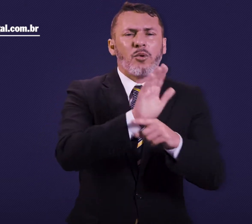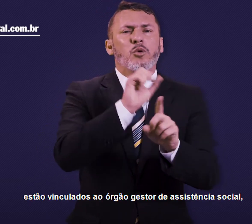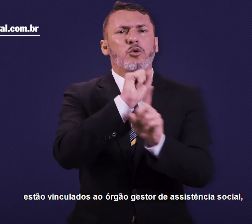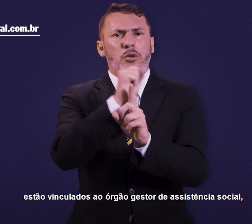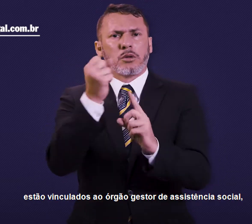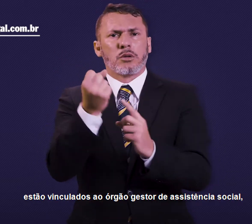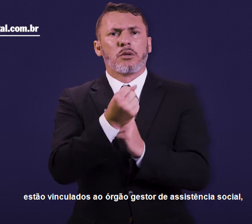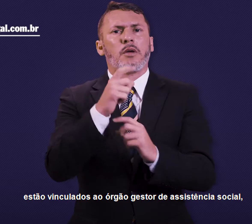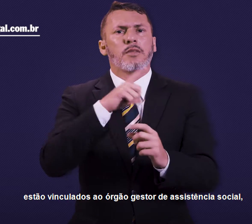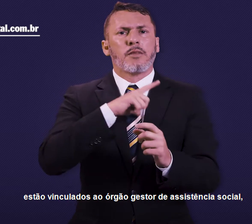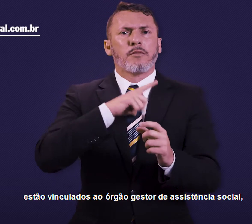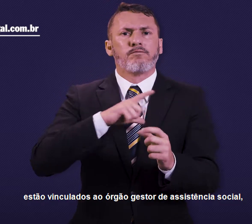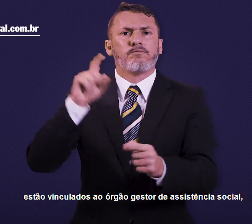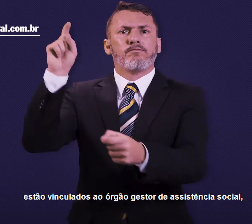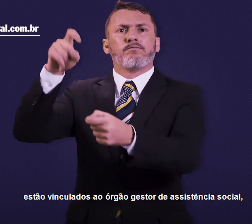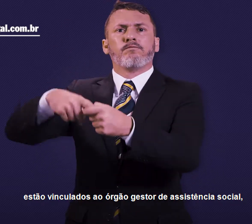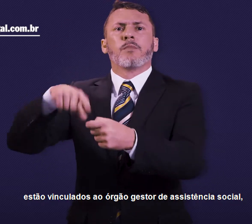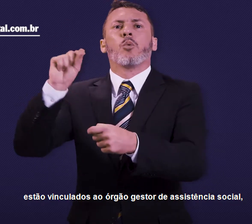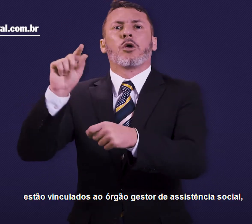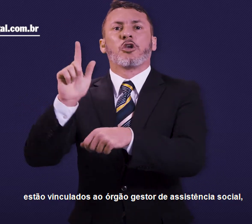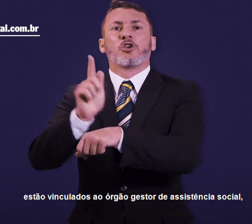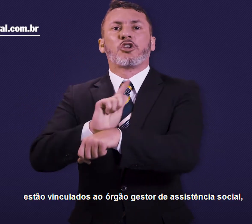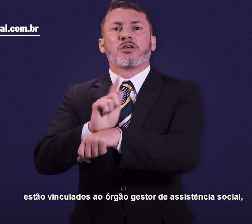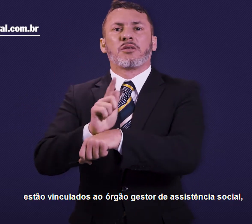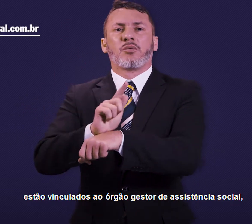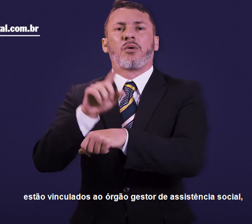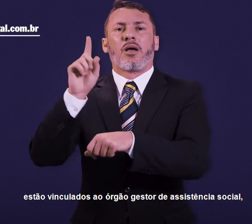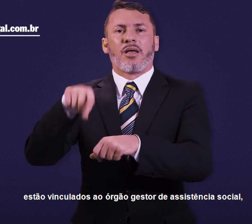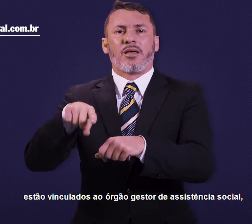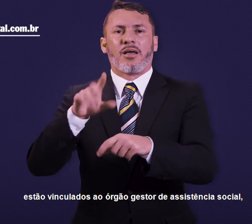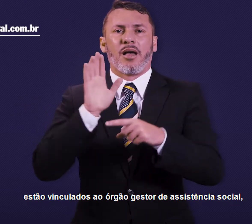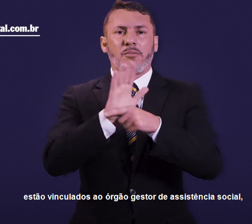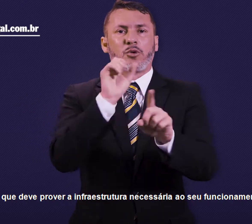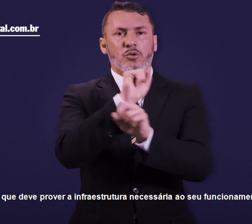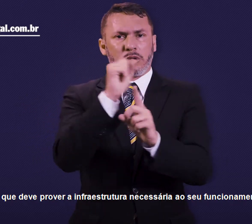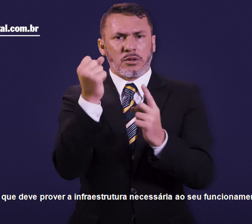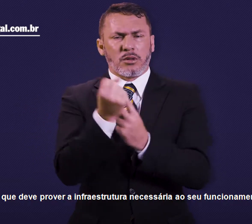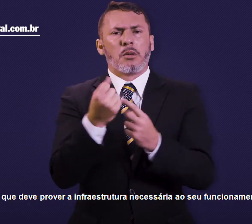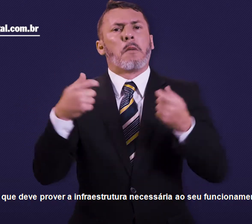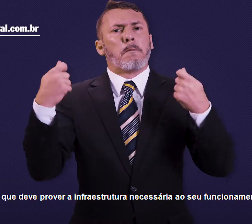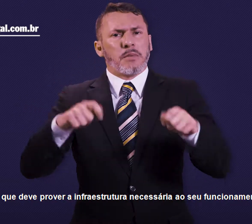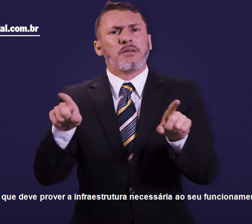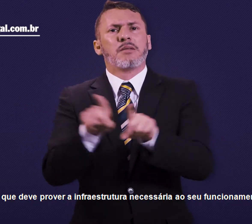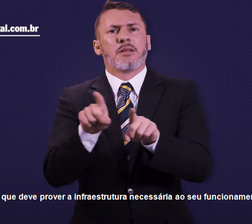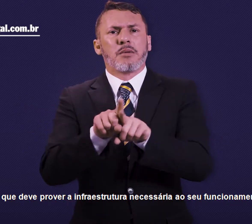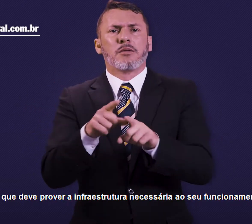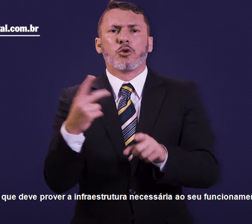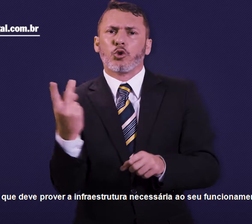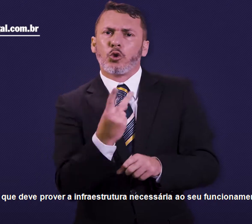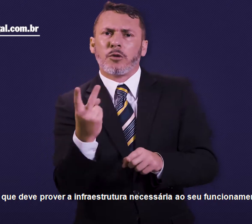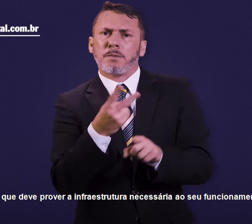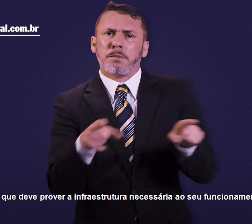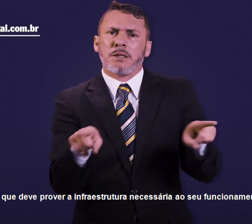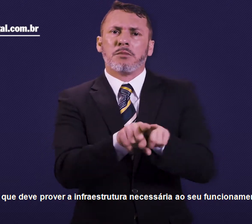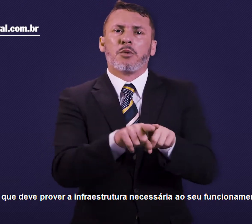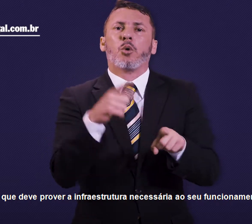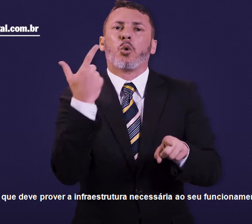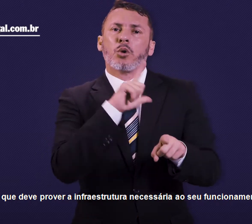estão vinculados ao órgão gestor de assistência social que deve prover a infraestrutura necessária ao